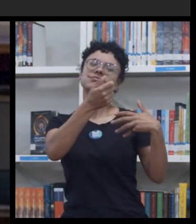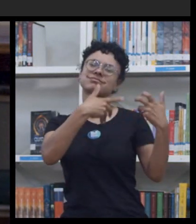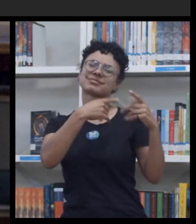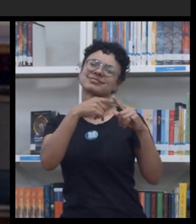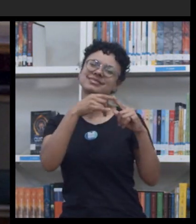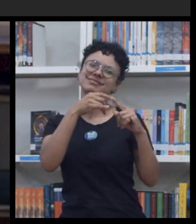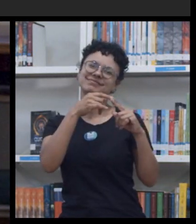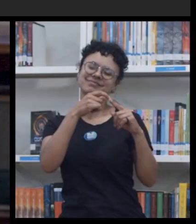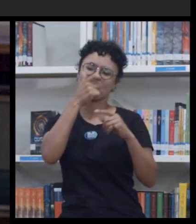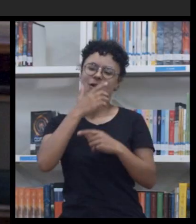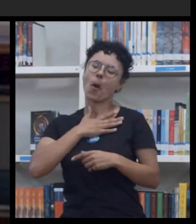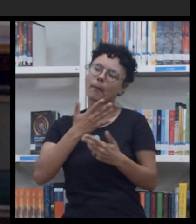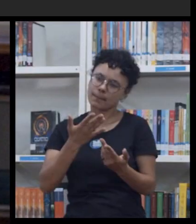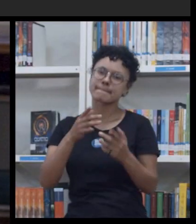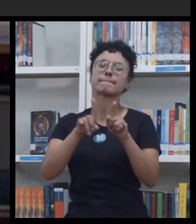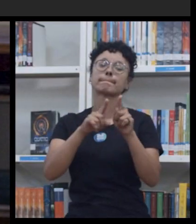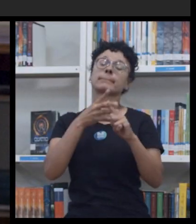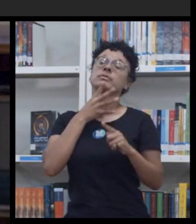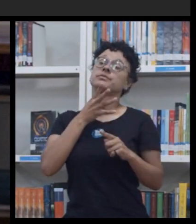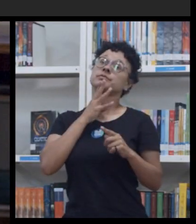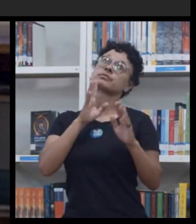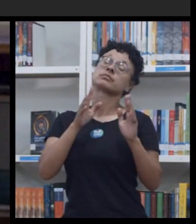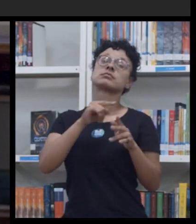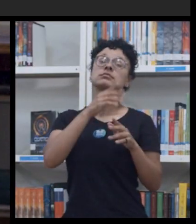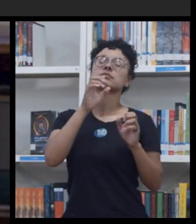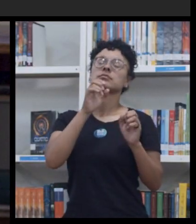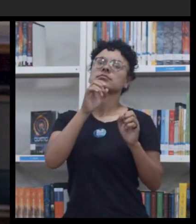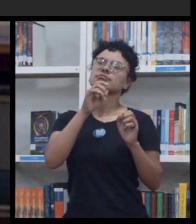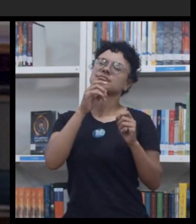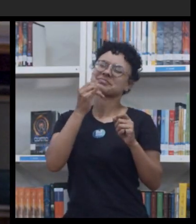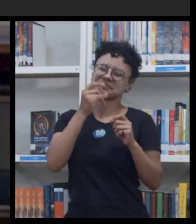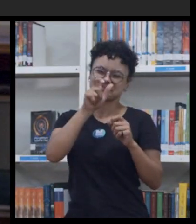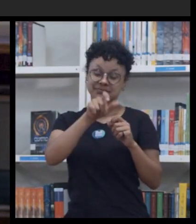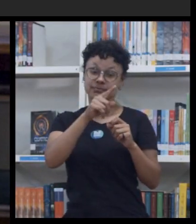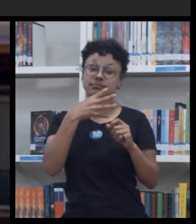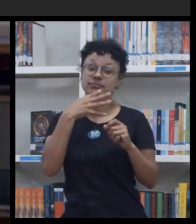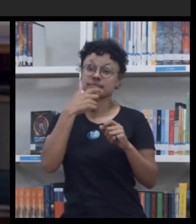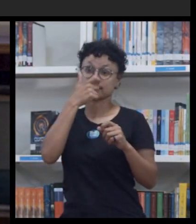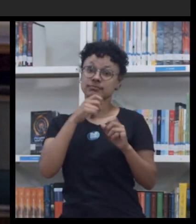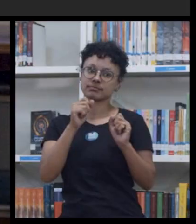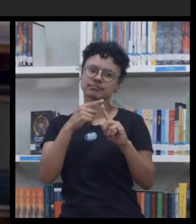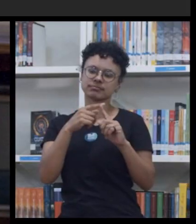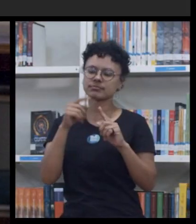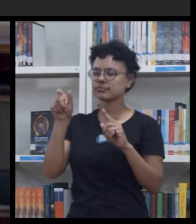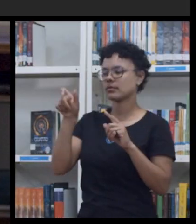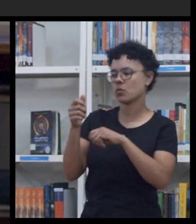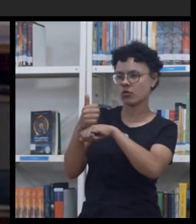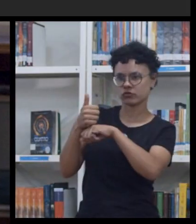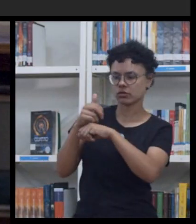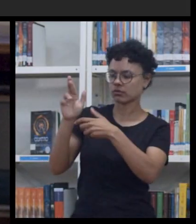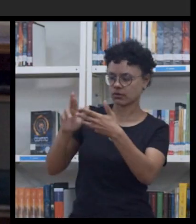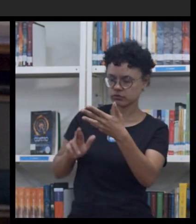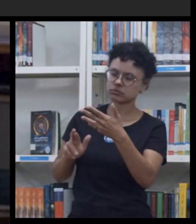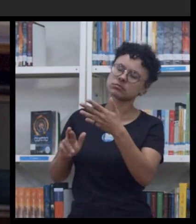ela gosta de você, ela te conhece, por isso que é importante. Mais importante do que um revisor profissional